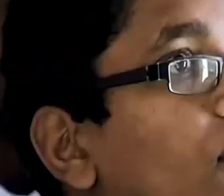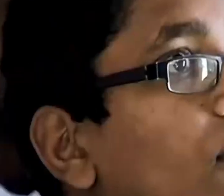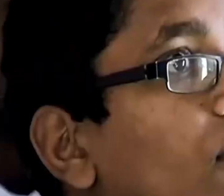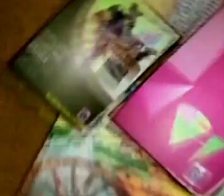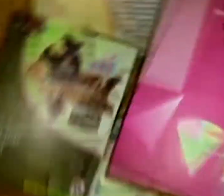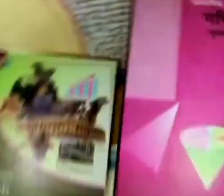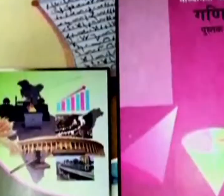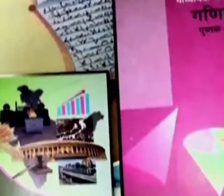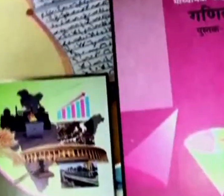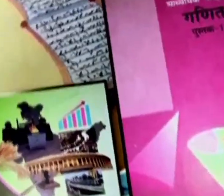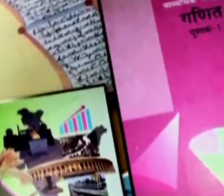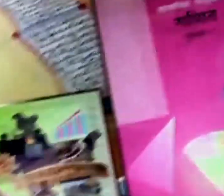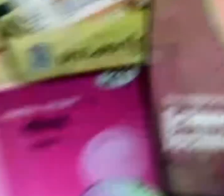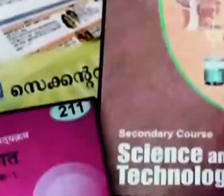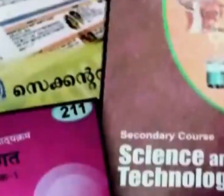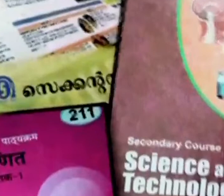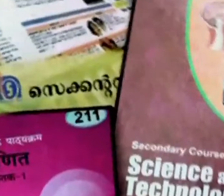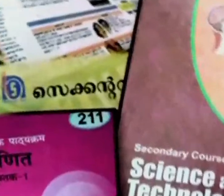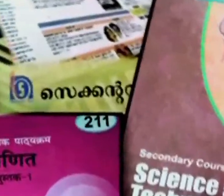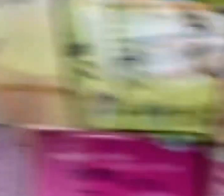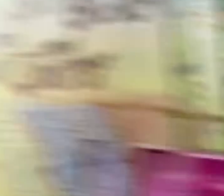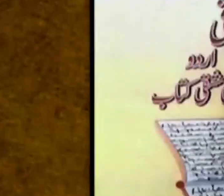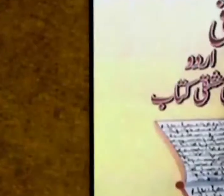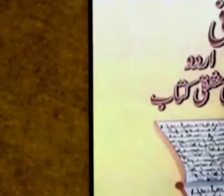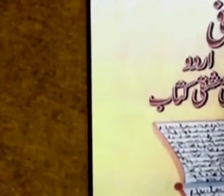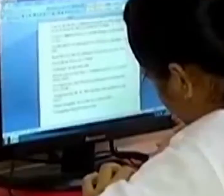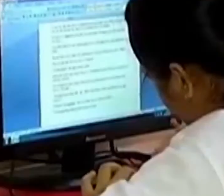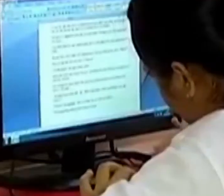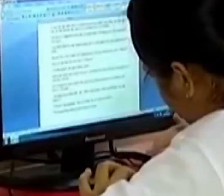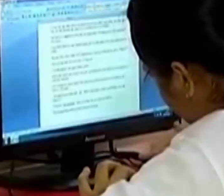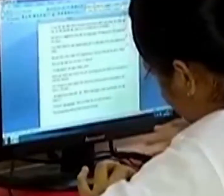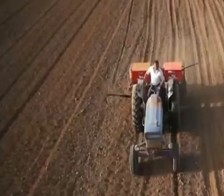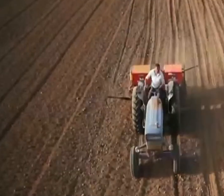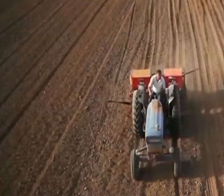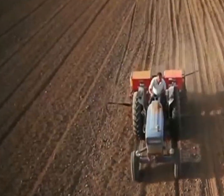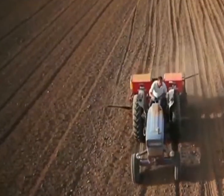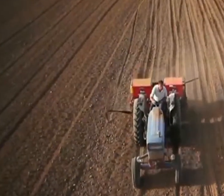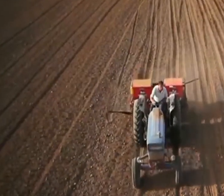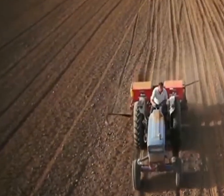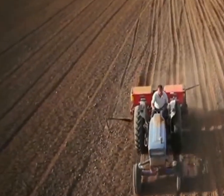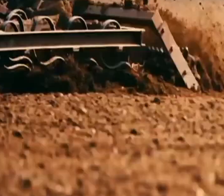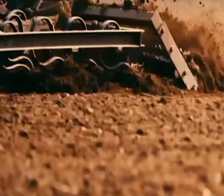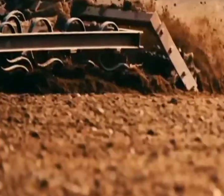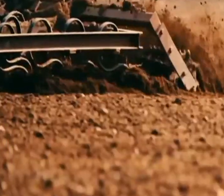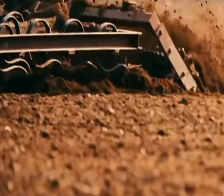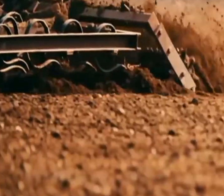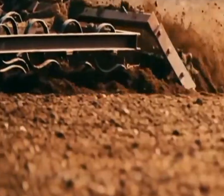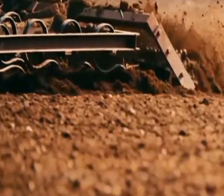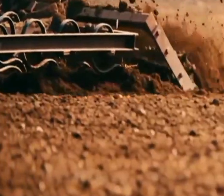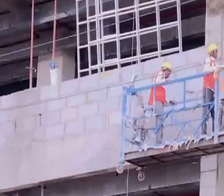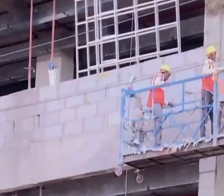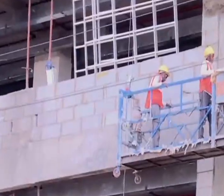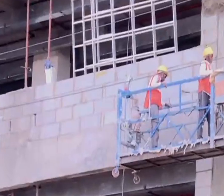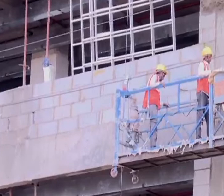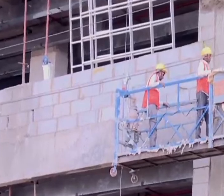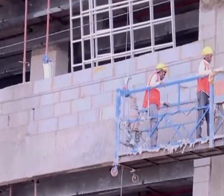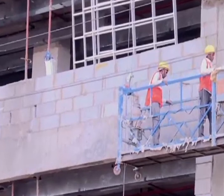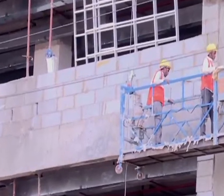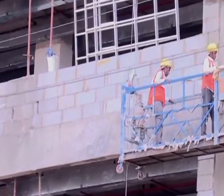हम पढ़े और जागे, मंजिल आने की ध्वनि सुने